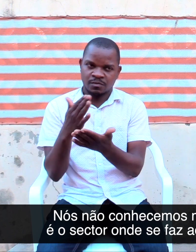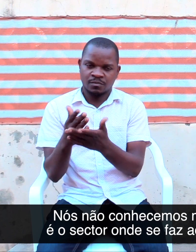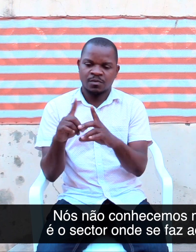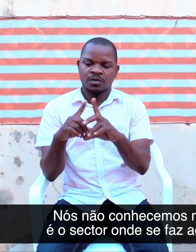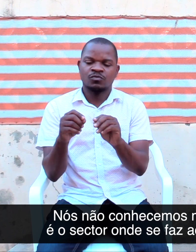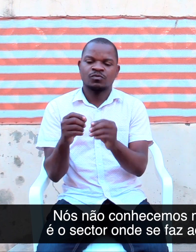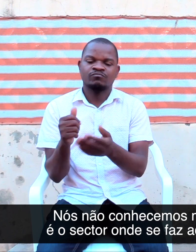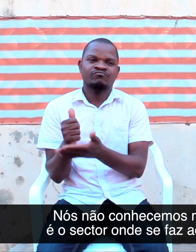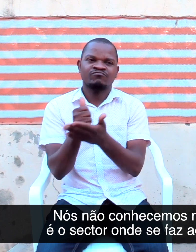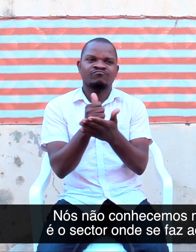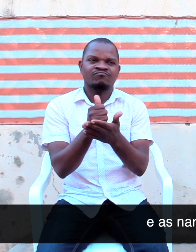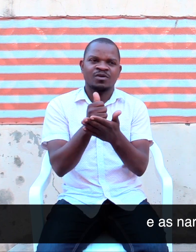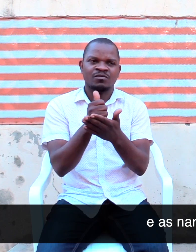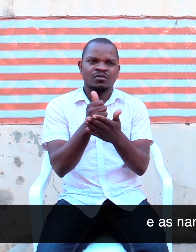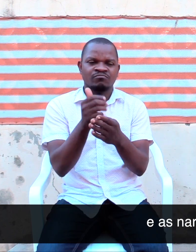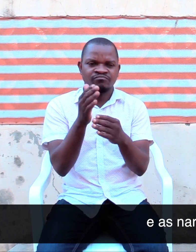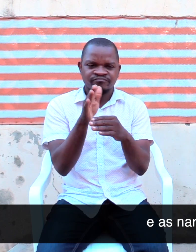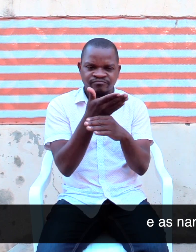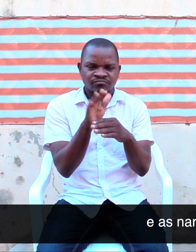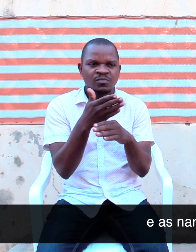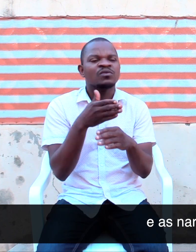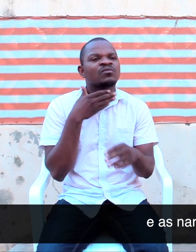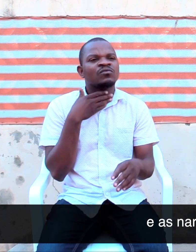da voz, a audição e as